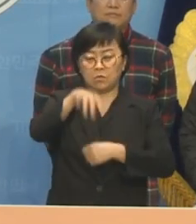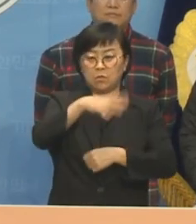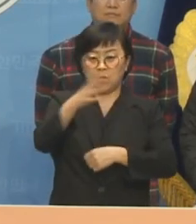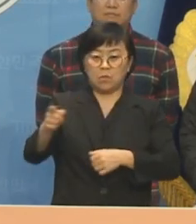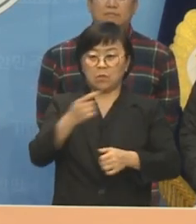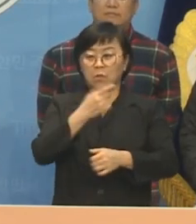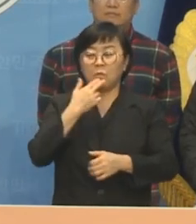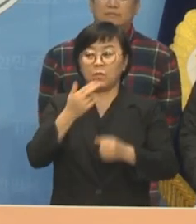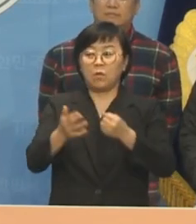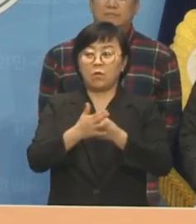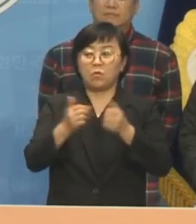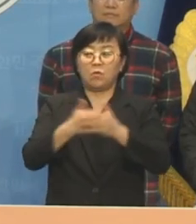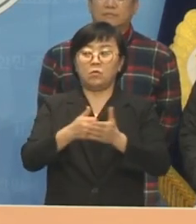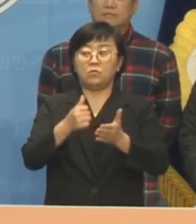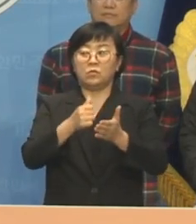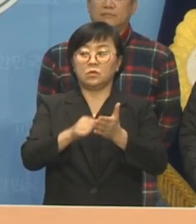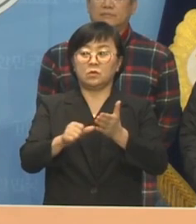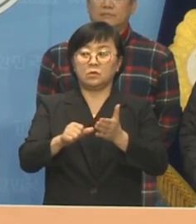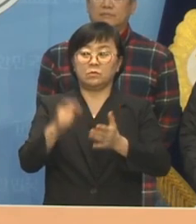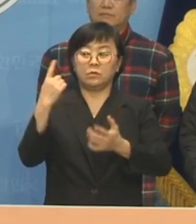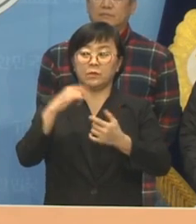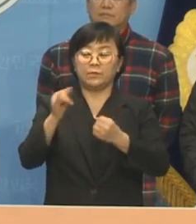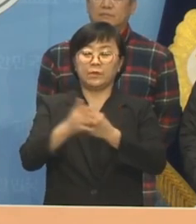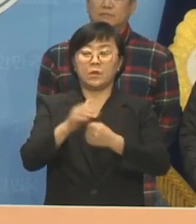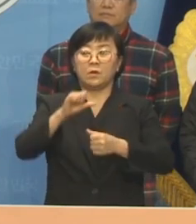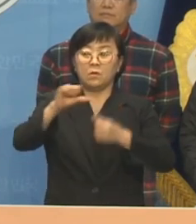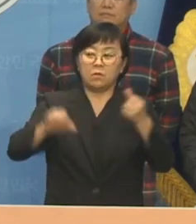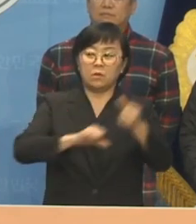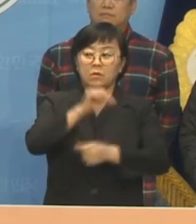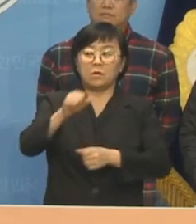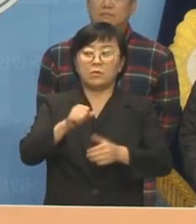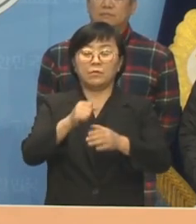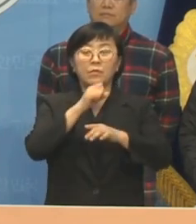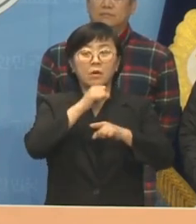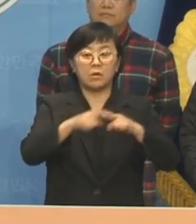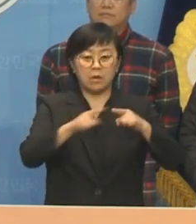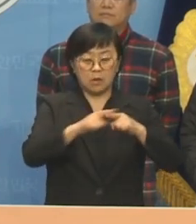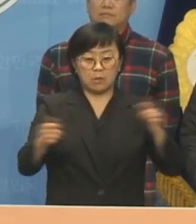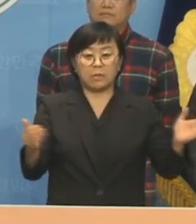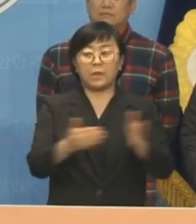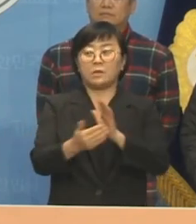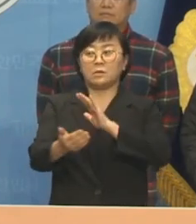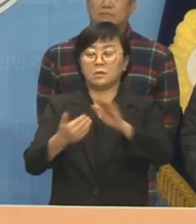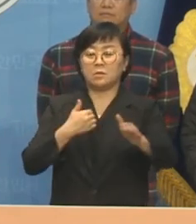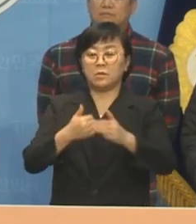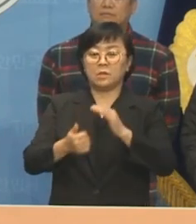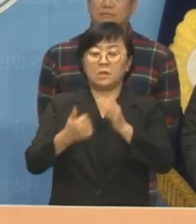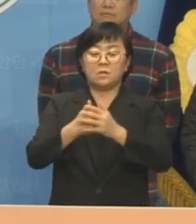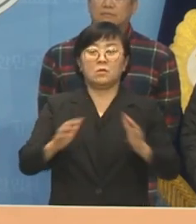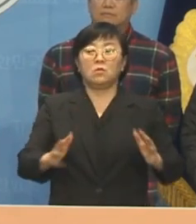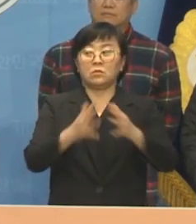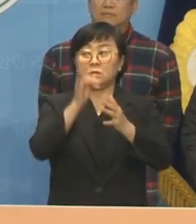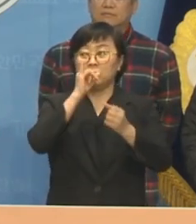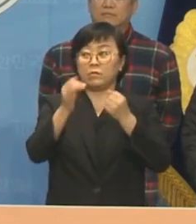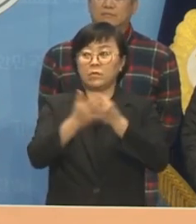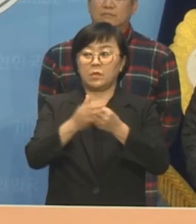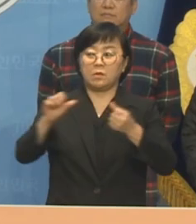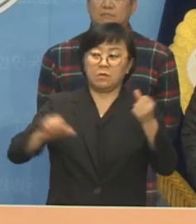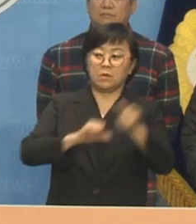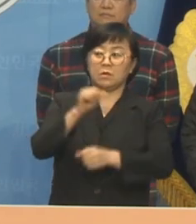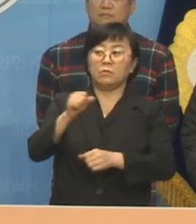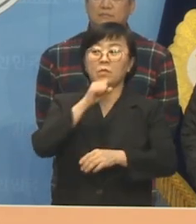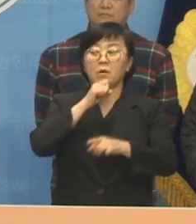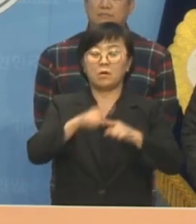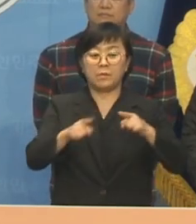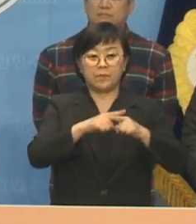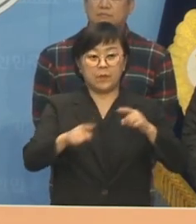원형지 대부분을 훼손했습니다. 또 환경영향평가 절차가 마무리되기도 전에 사전 공사를 함으로써